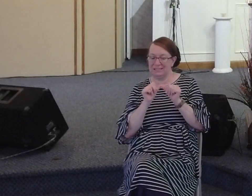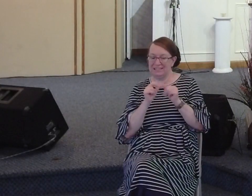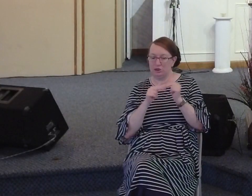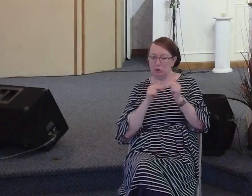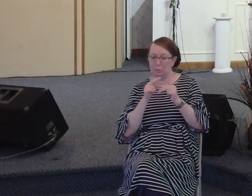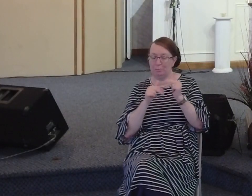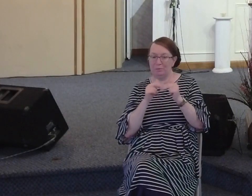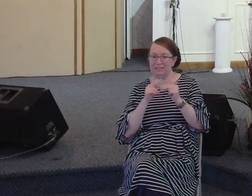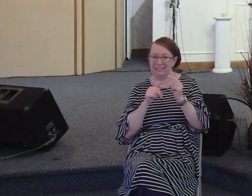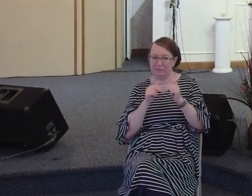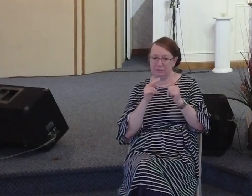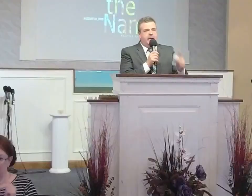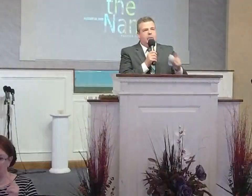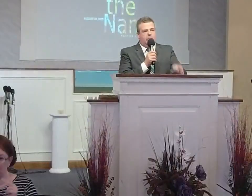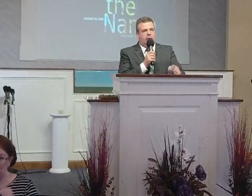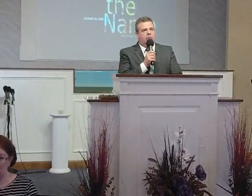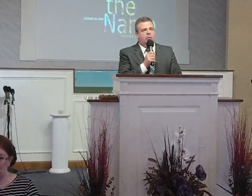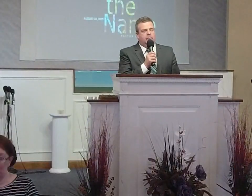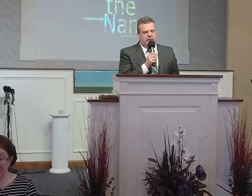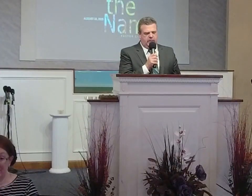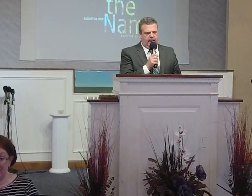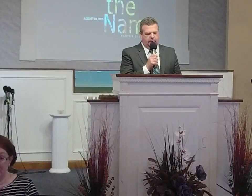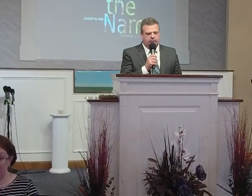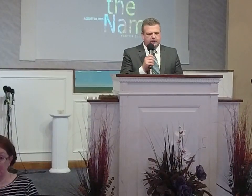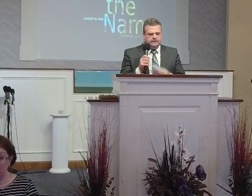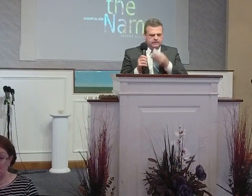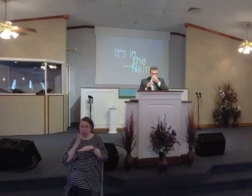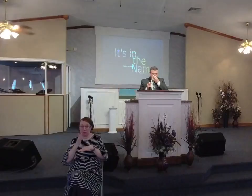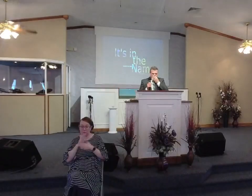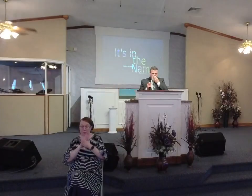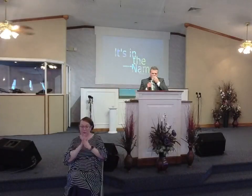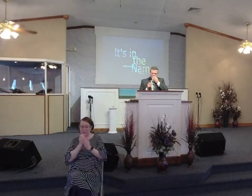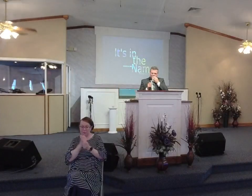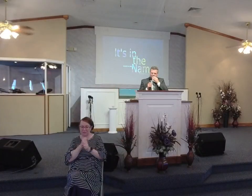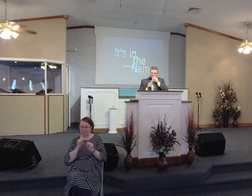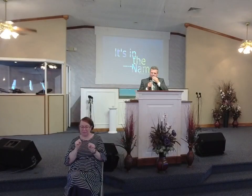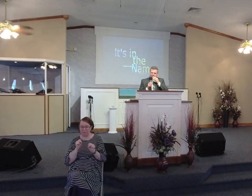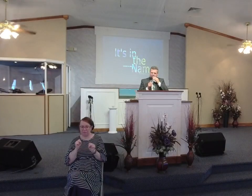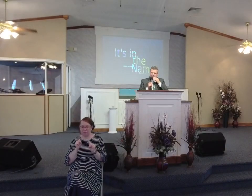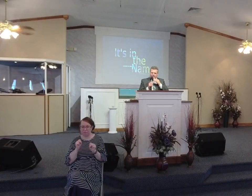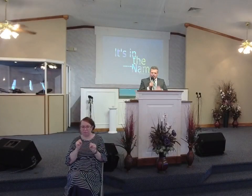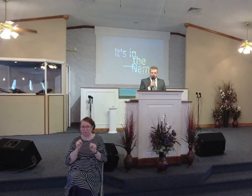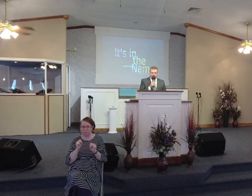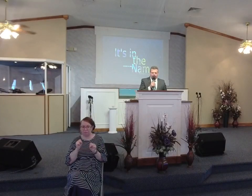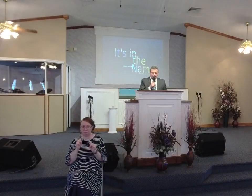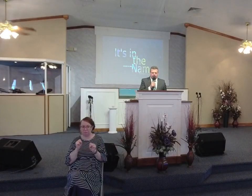esa interacción sería la primera interacción de salvación entre el hombre y Dios.